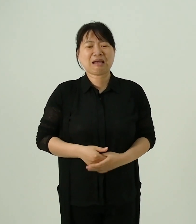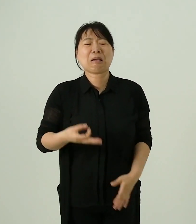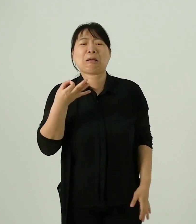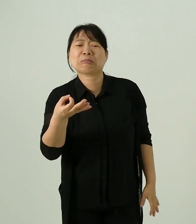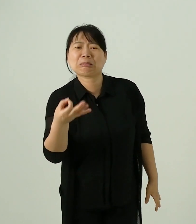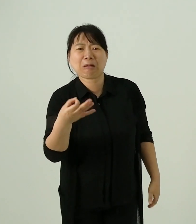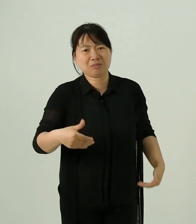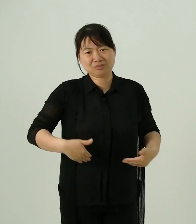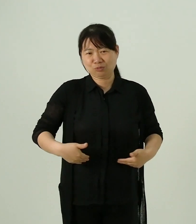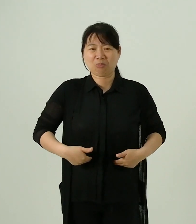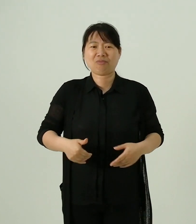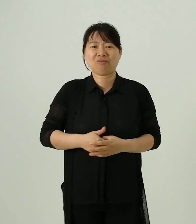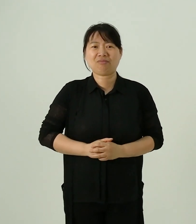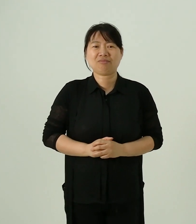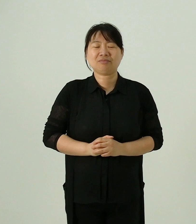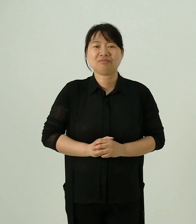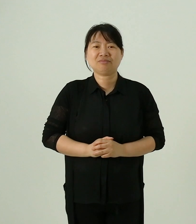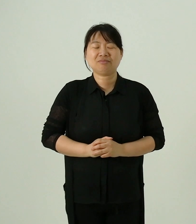이게